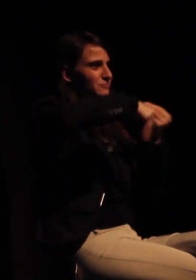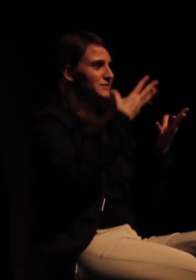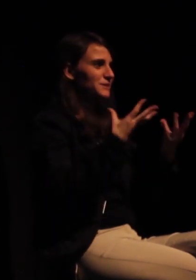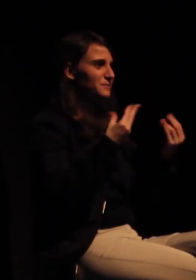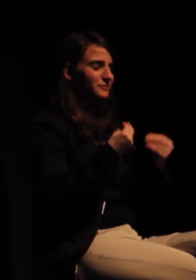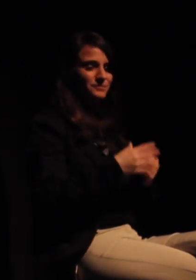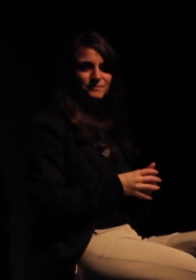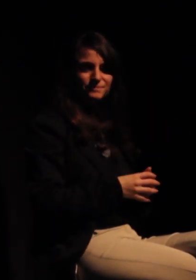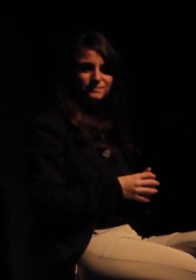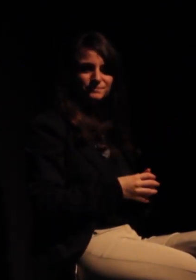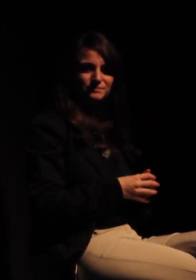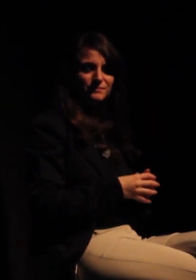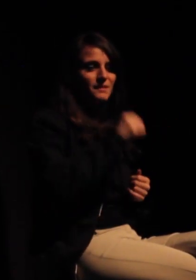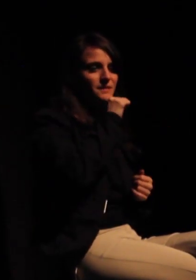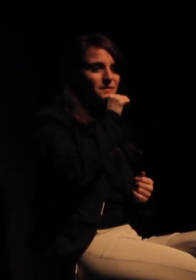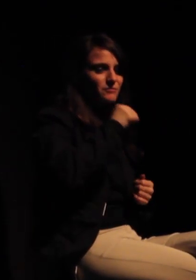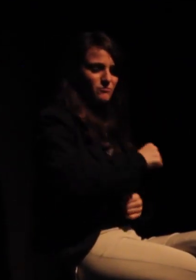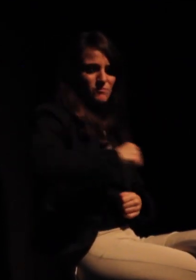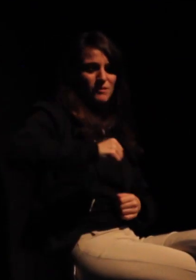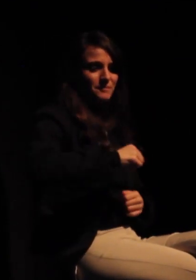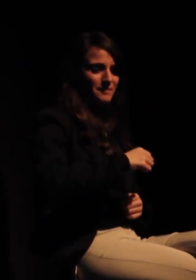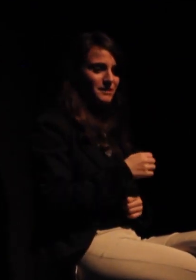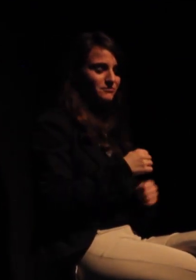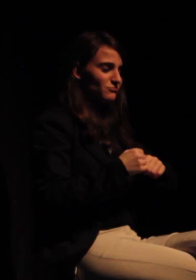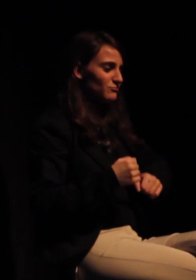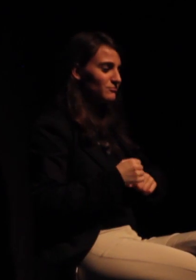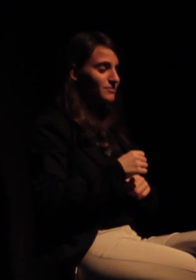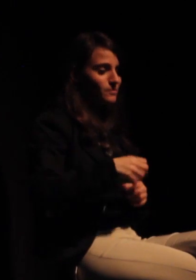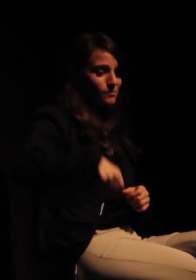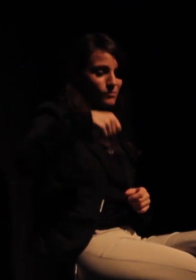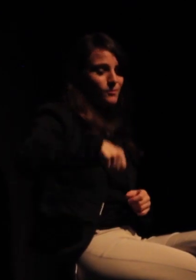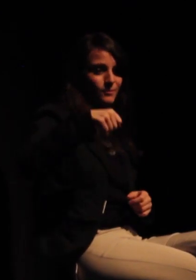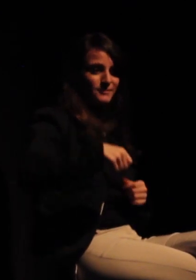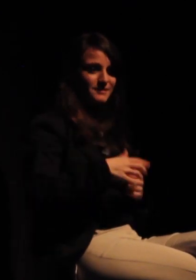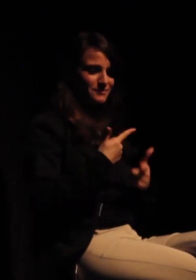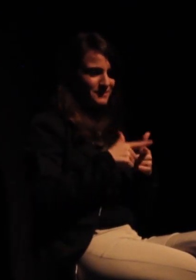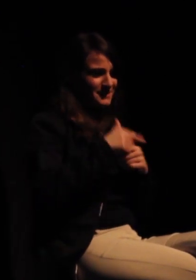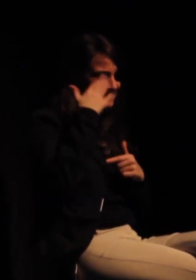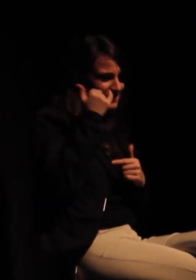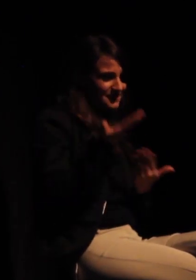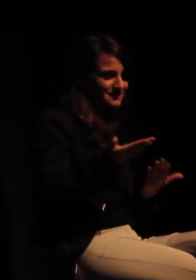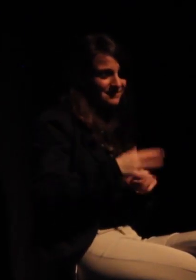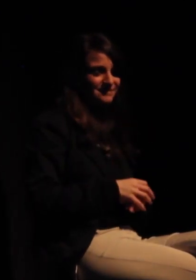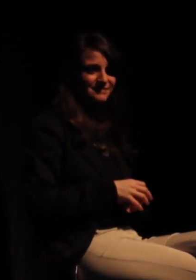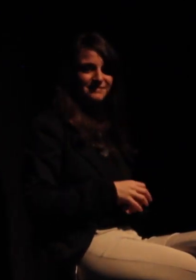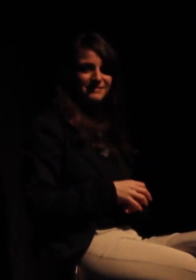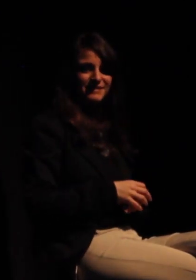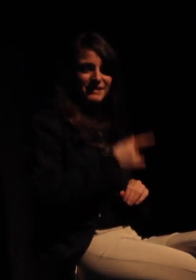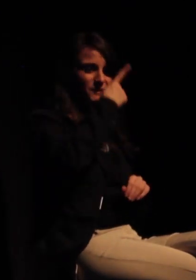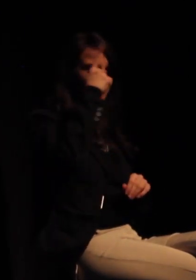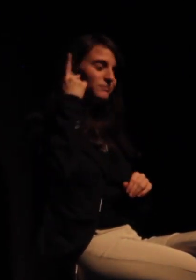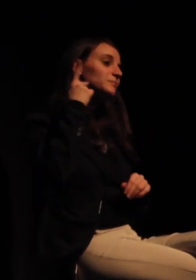sentado e odeio o cara com a mochila nas costas e tum, bate em você. E eles batem. É um bando de pessoas